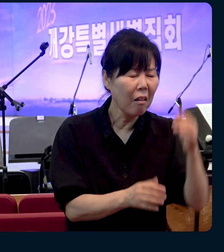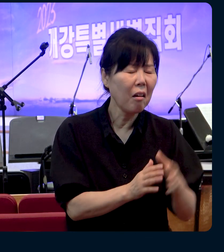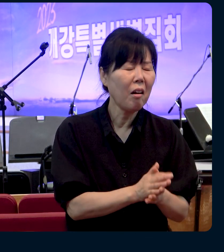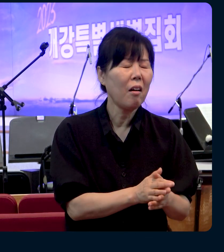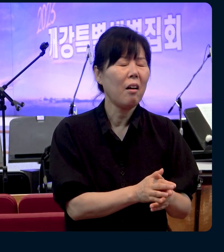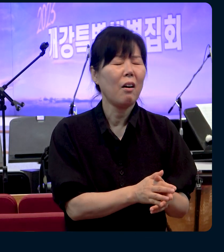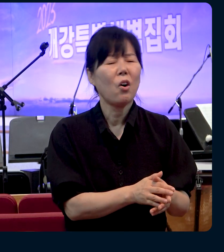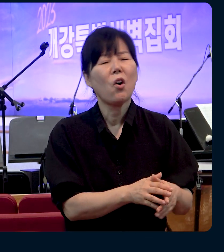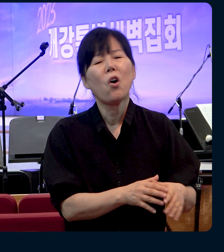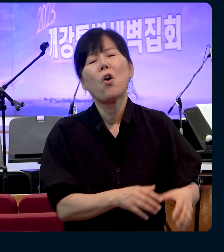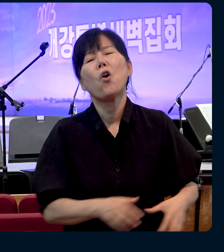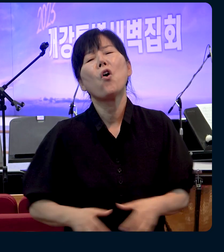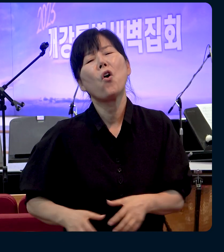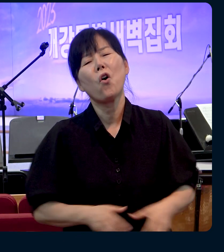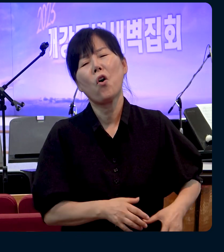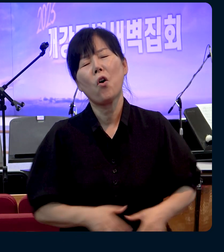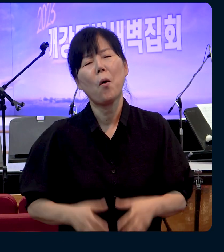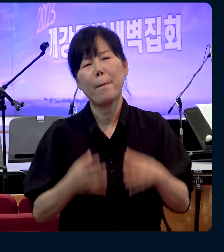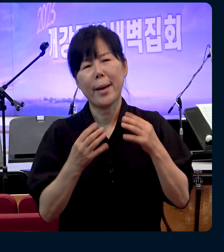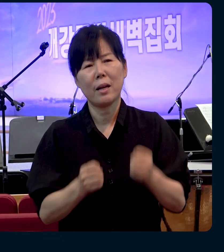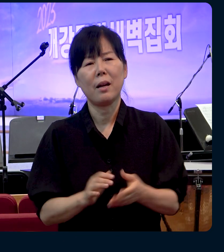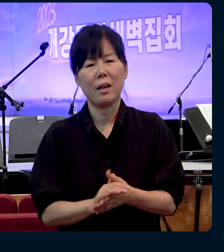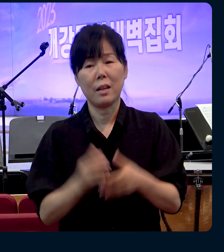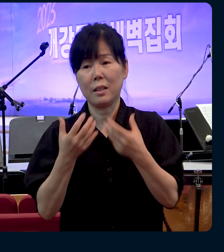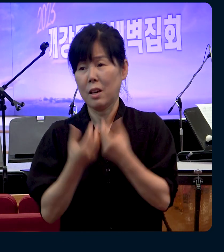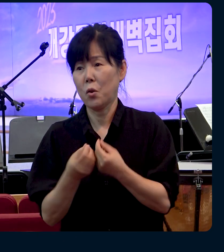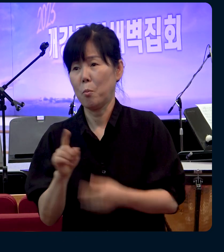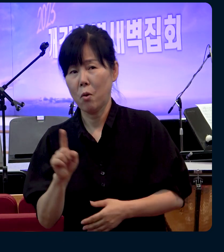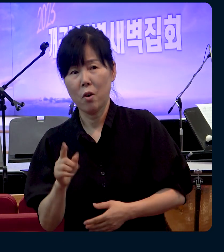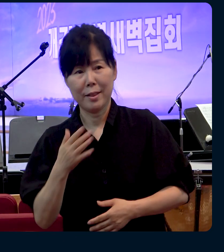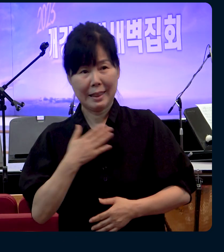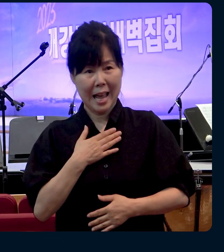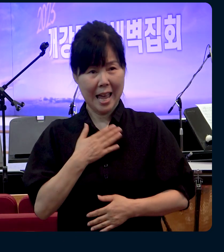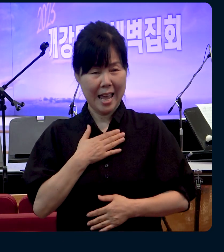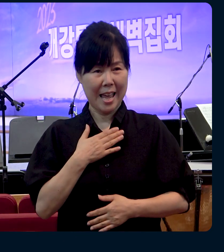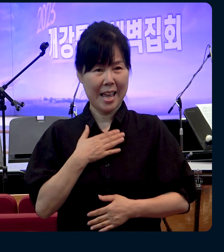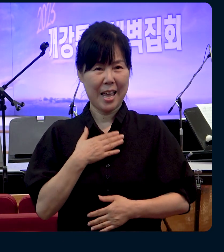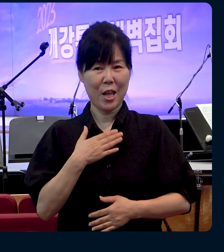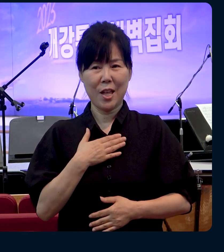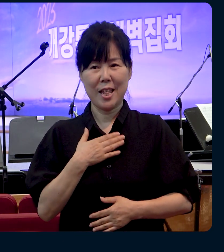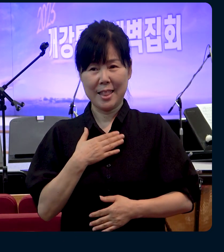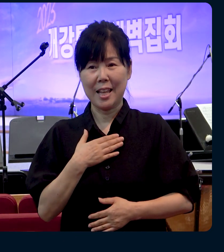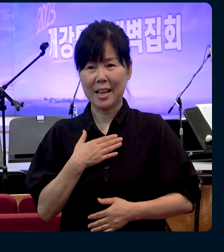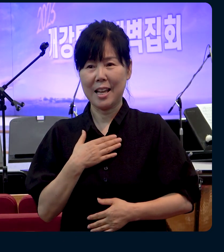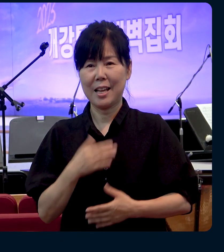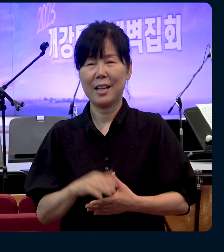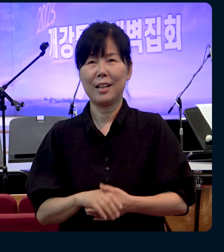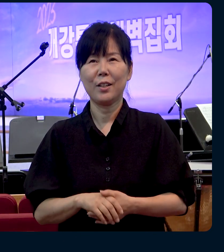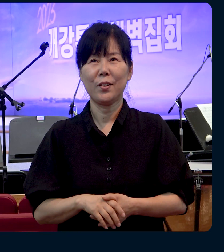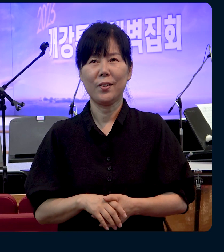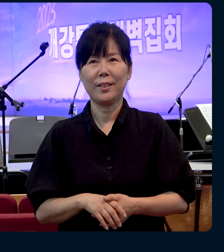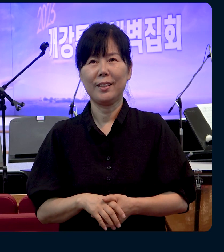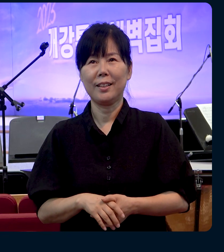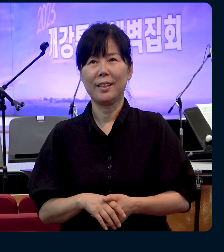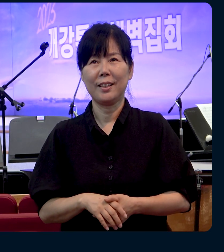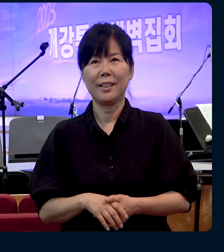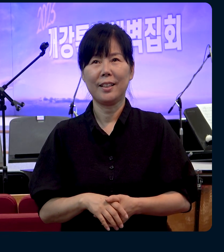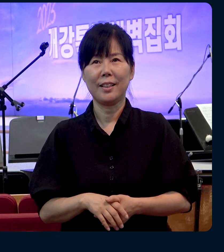게 많아요. 예를 들면 좀 비유가 좀 이상하지만, 제가